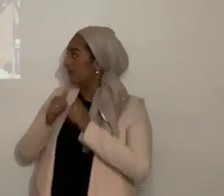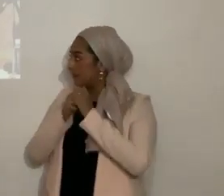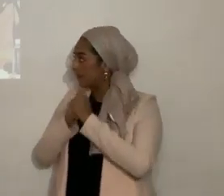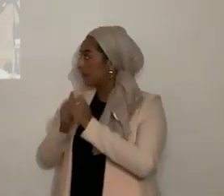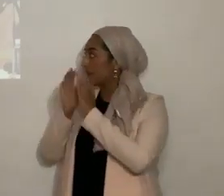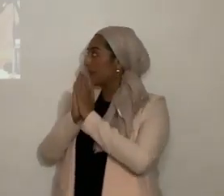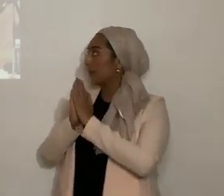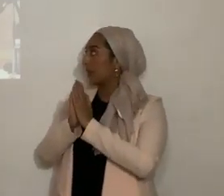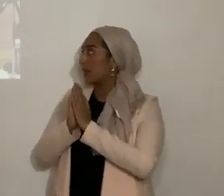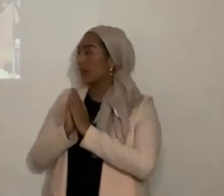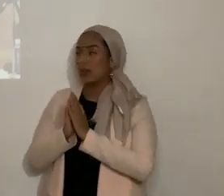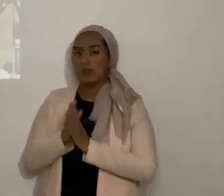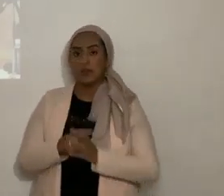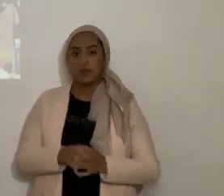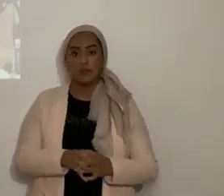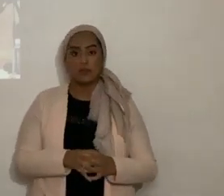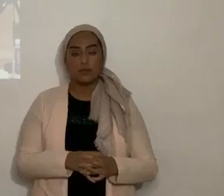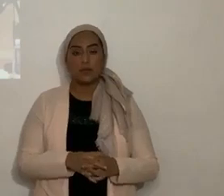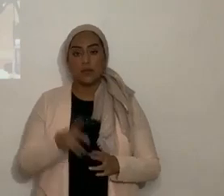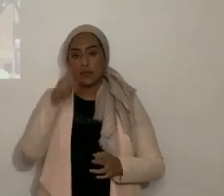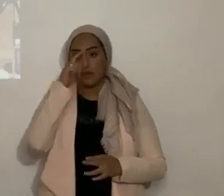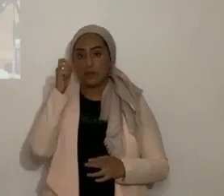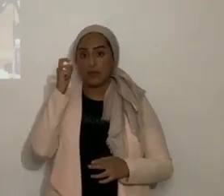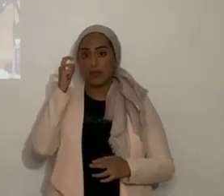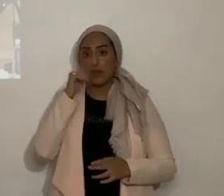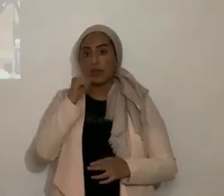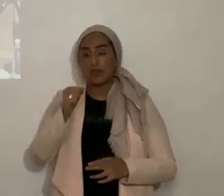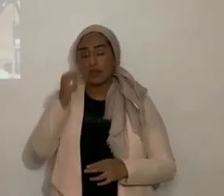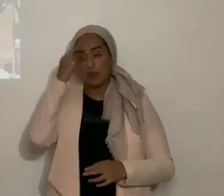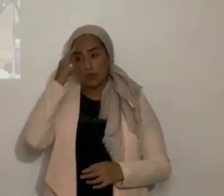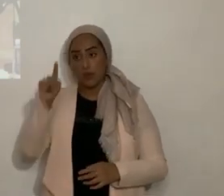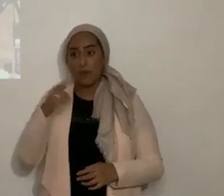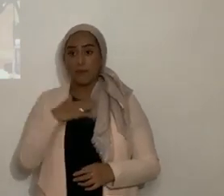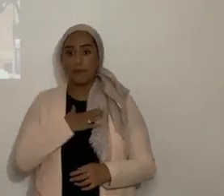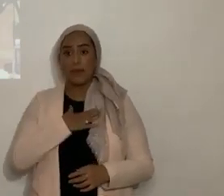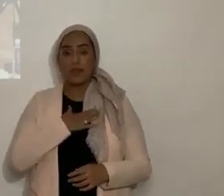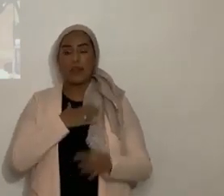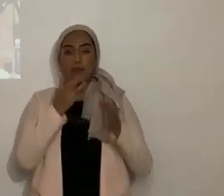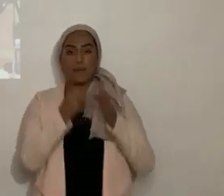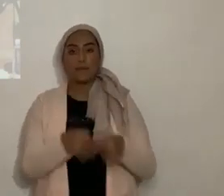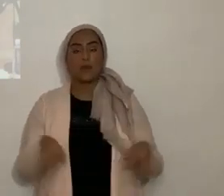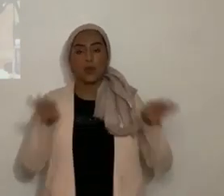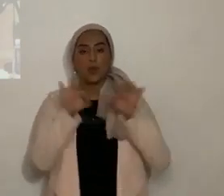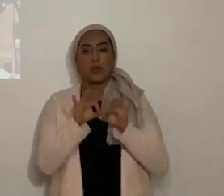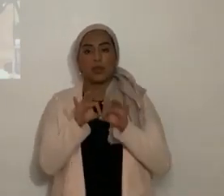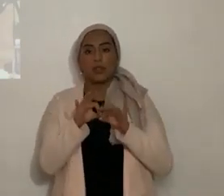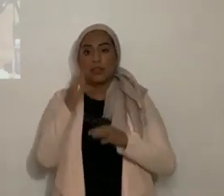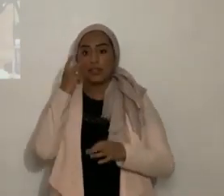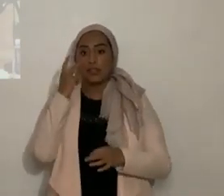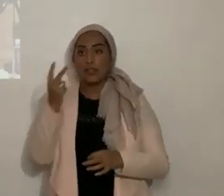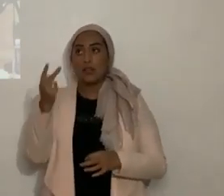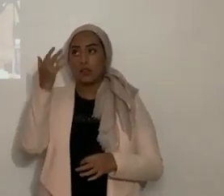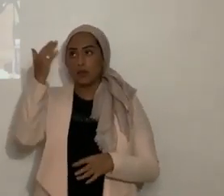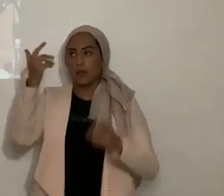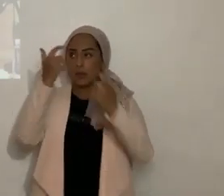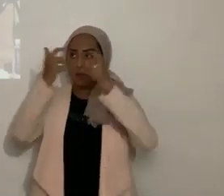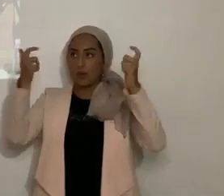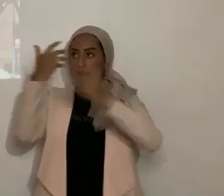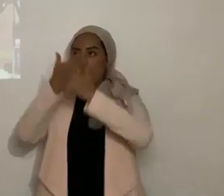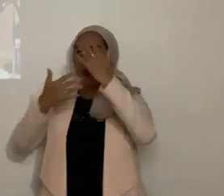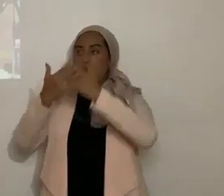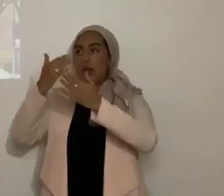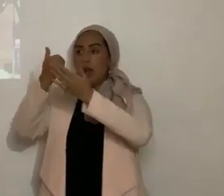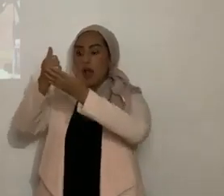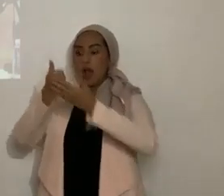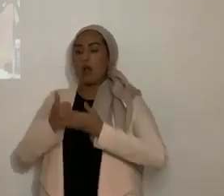orando no por desconfianza, sino porque es para mí importante ver tu mano poderosa a mi